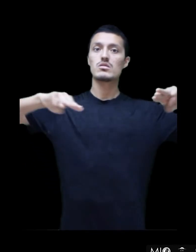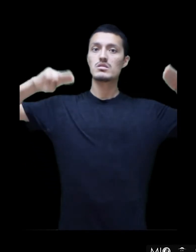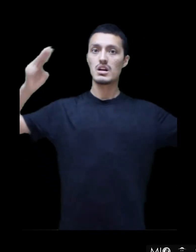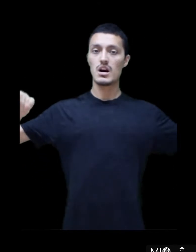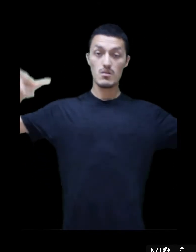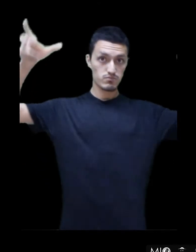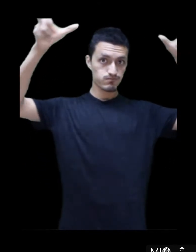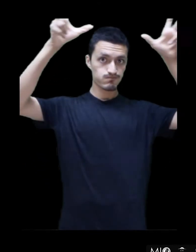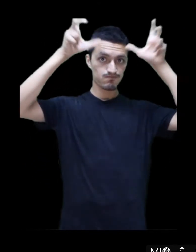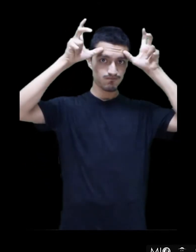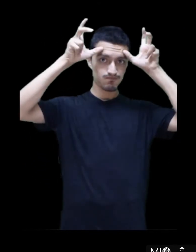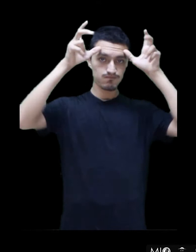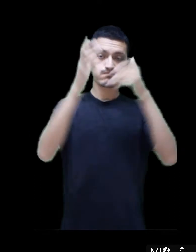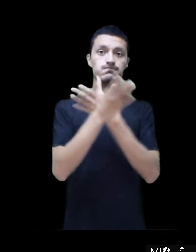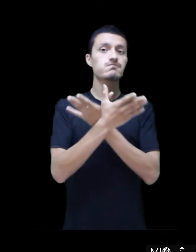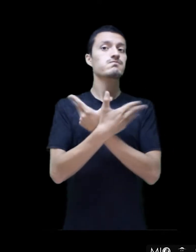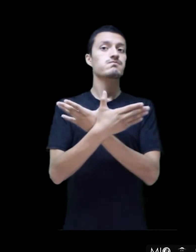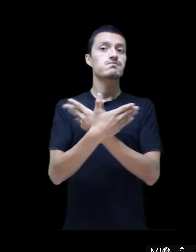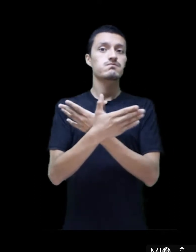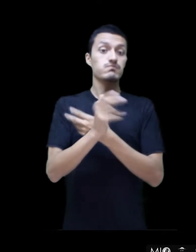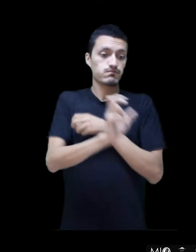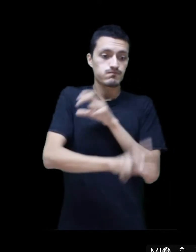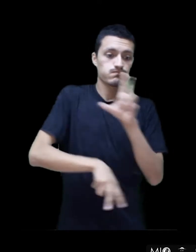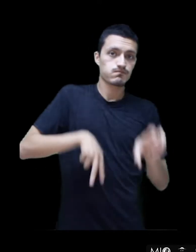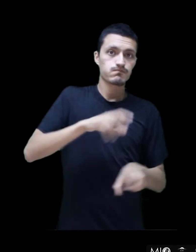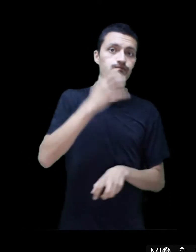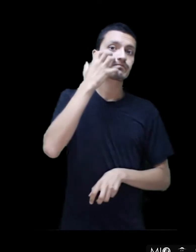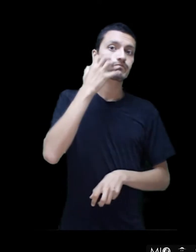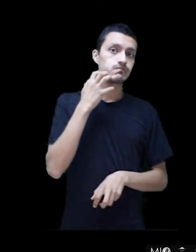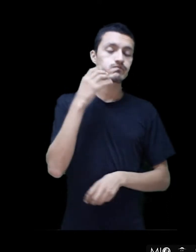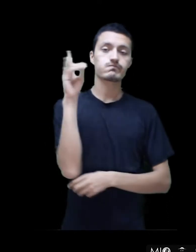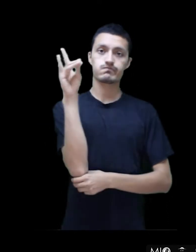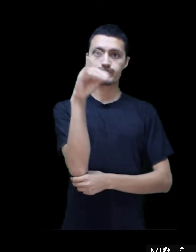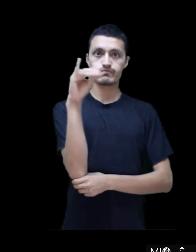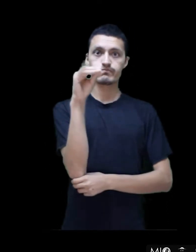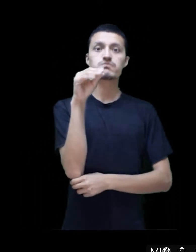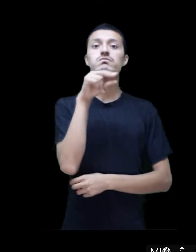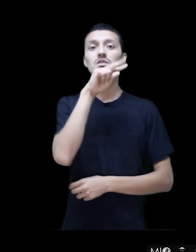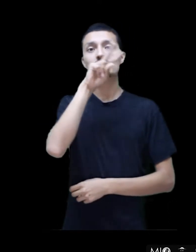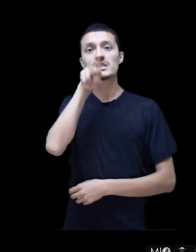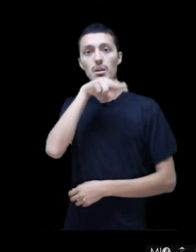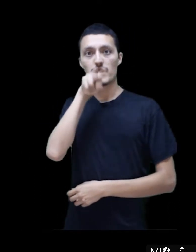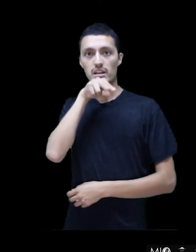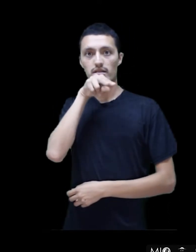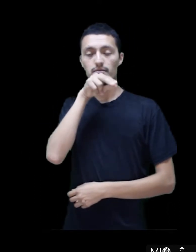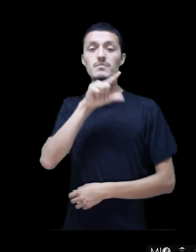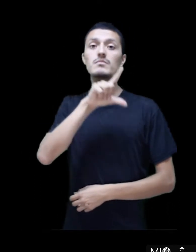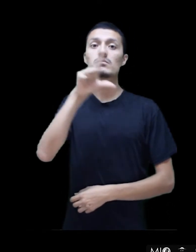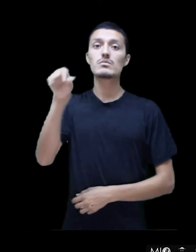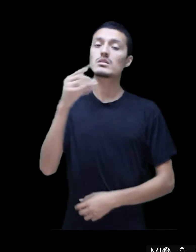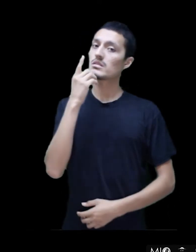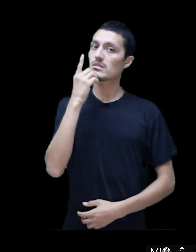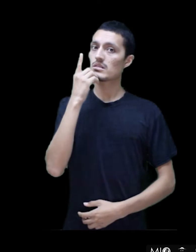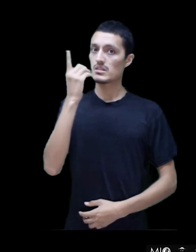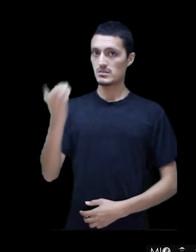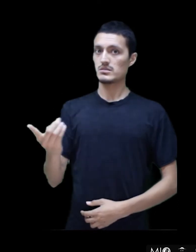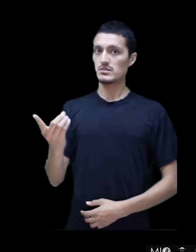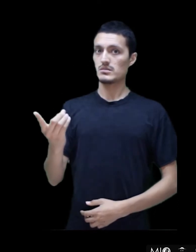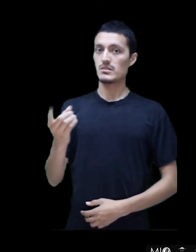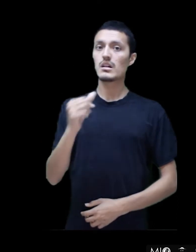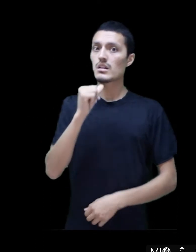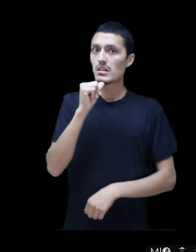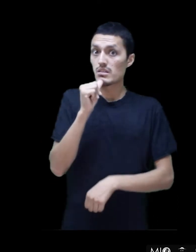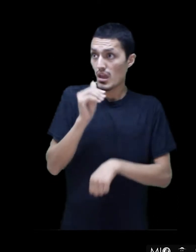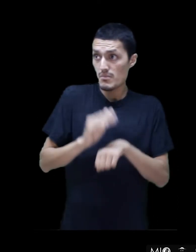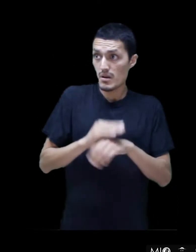montañas, venados, pájaros, pumas, jaguares y serpientes. Entonces dijeron: